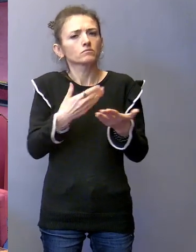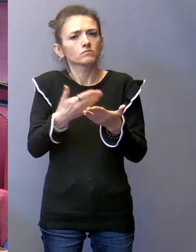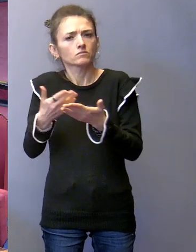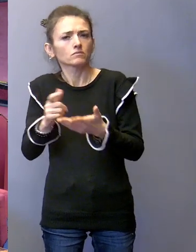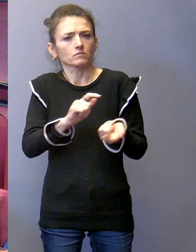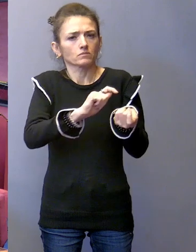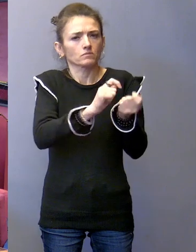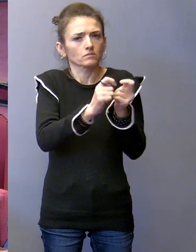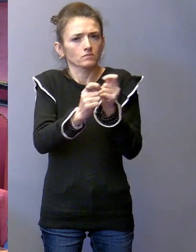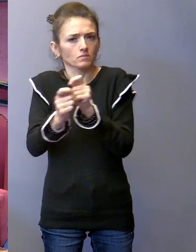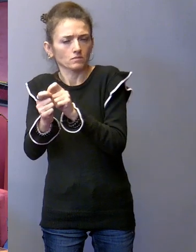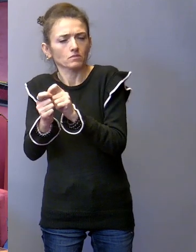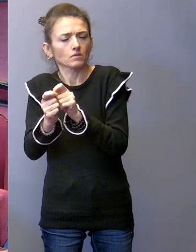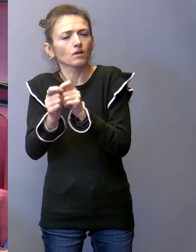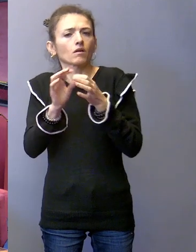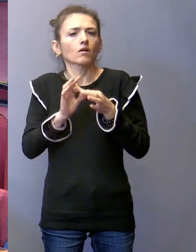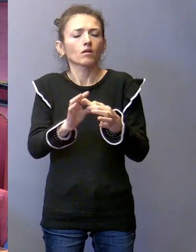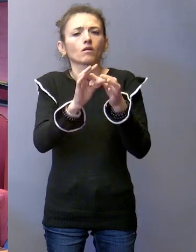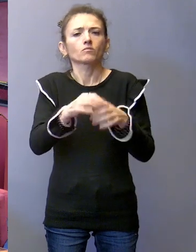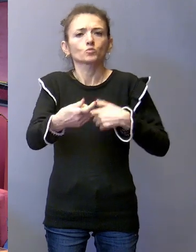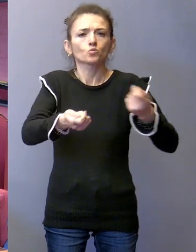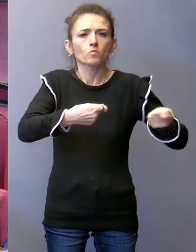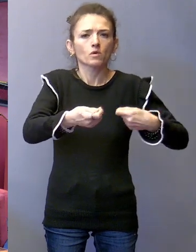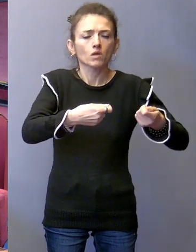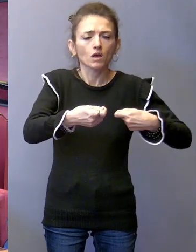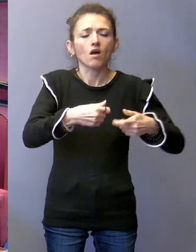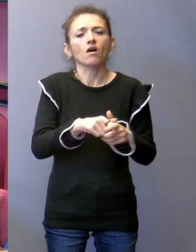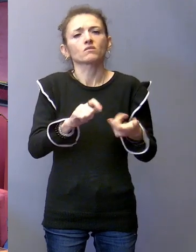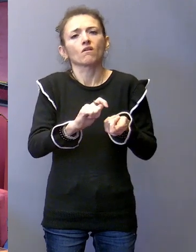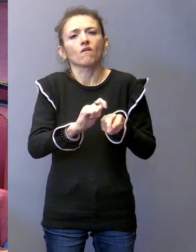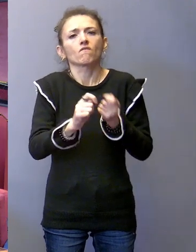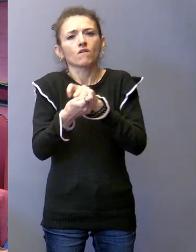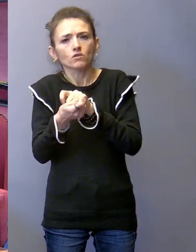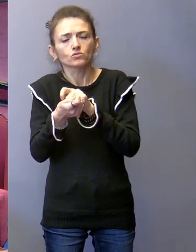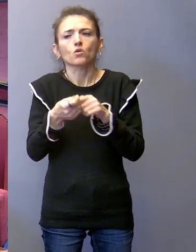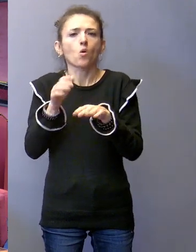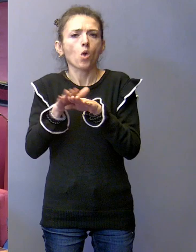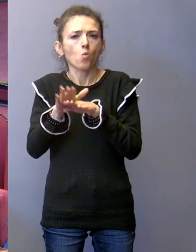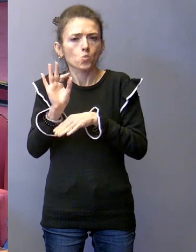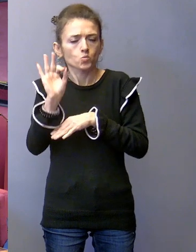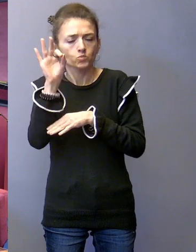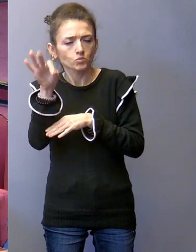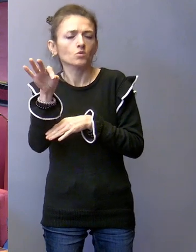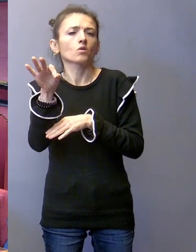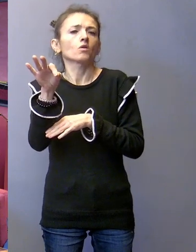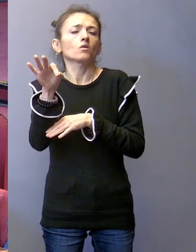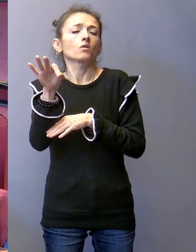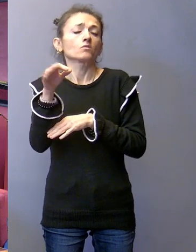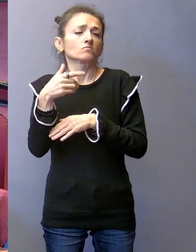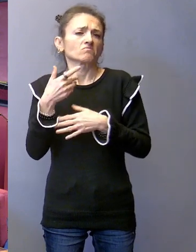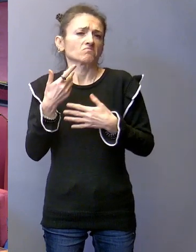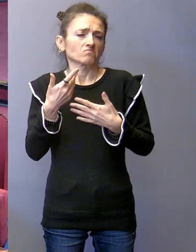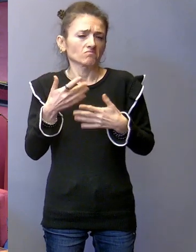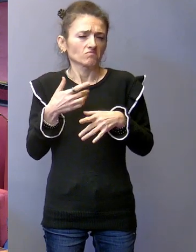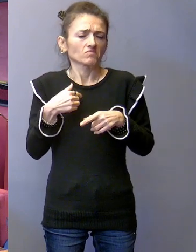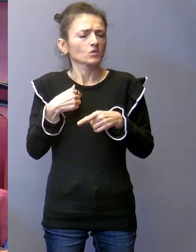varianti rispetto a supermercati a variazione di destinazione d'uso come se fosse io